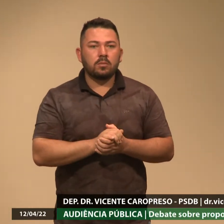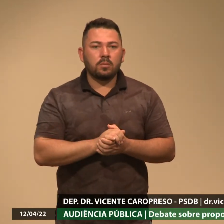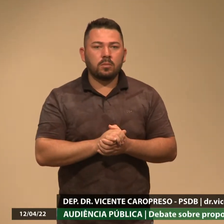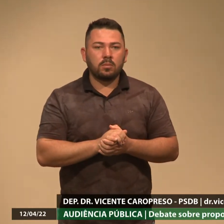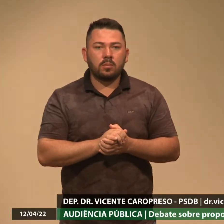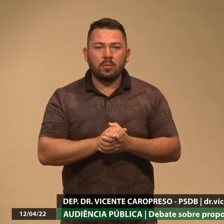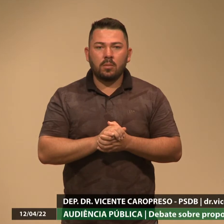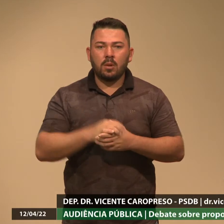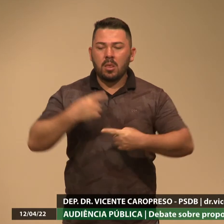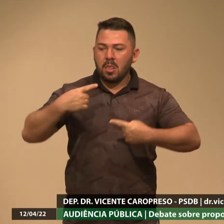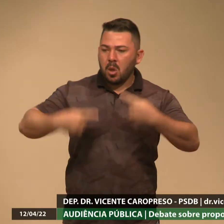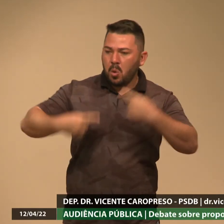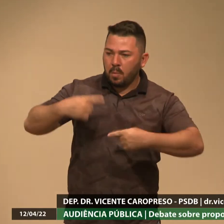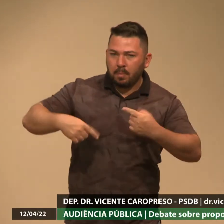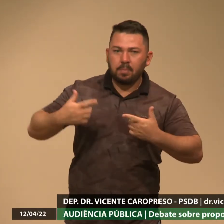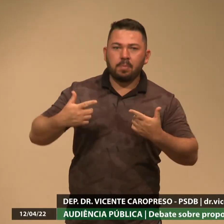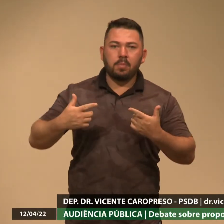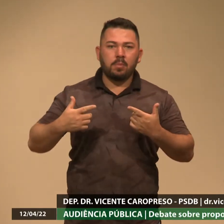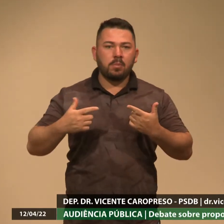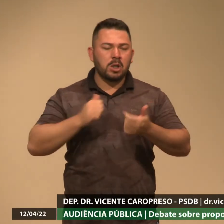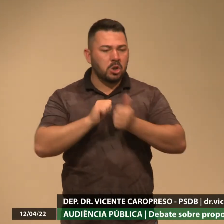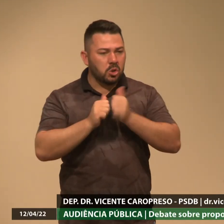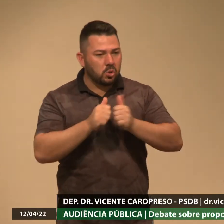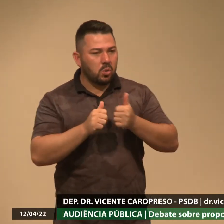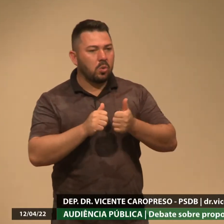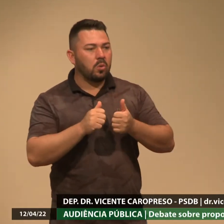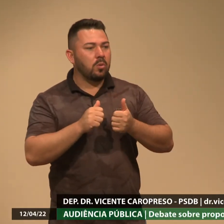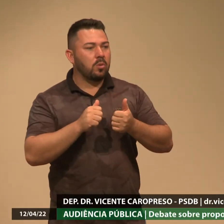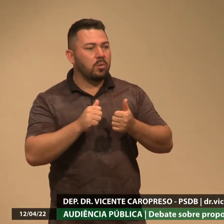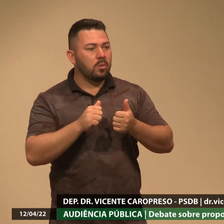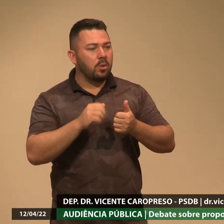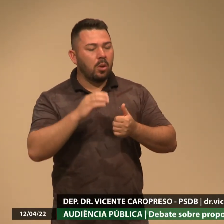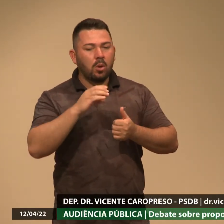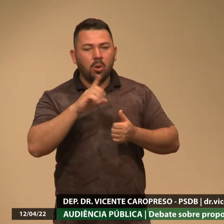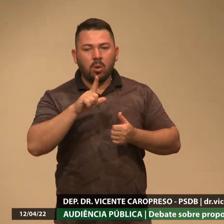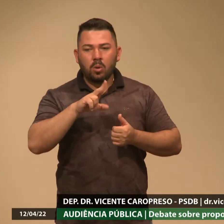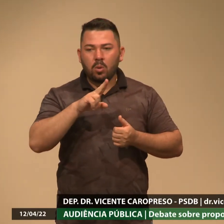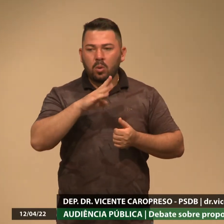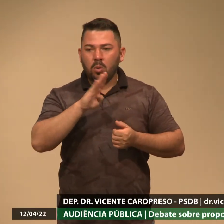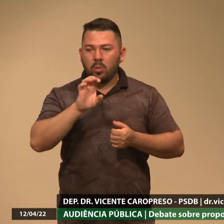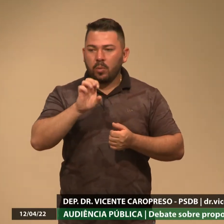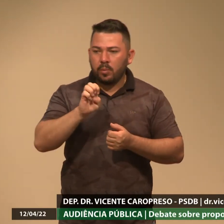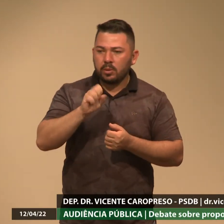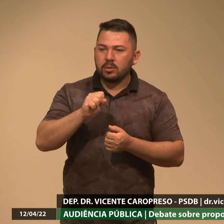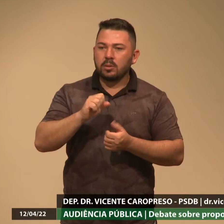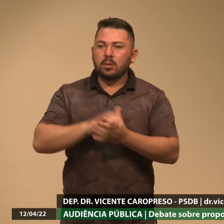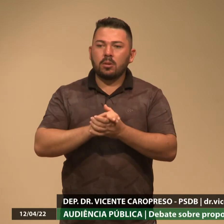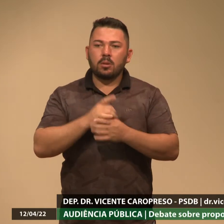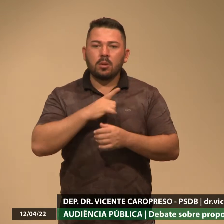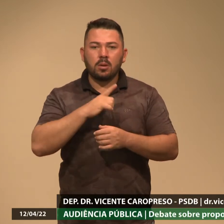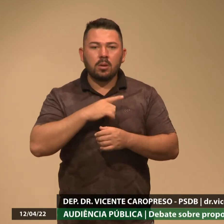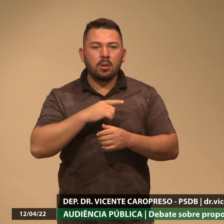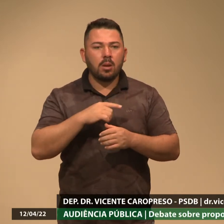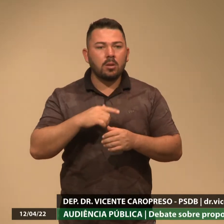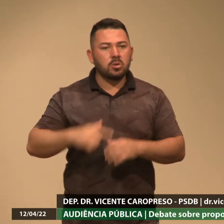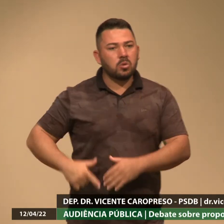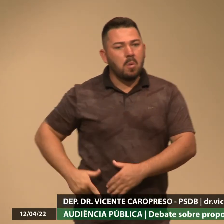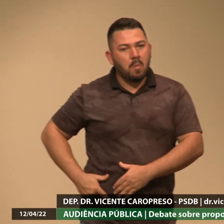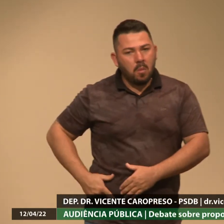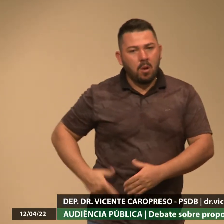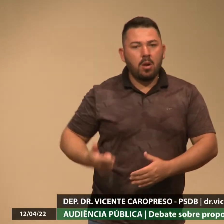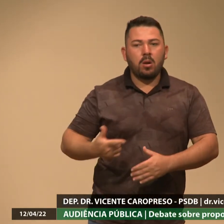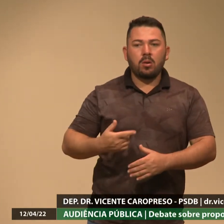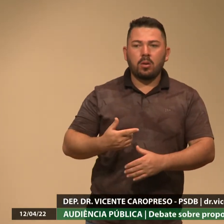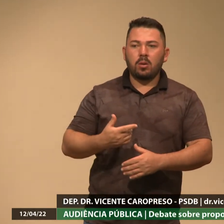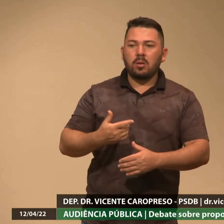competição né e os clubes que treinam as pessoas a terem os seus Portes de arma e